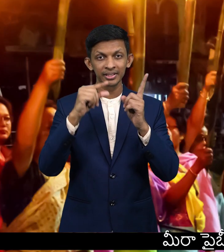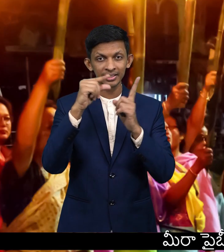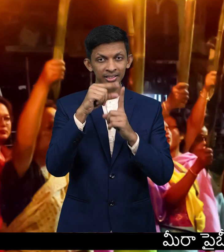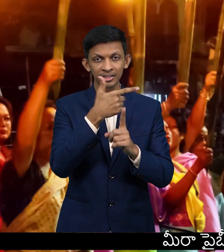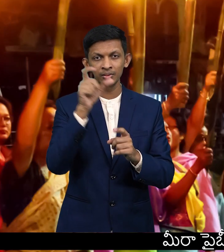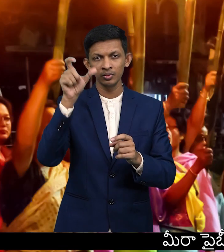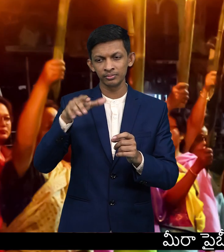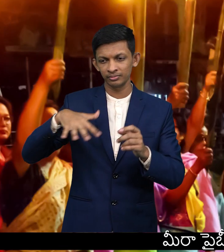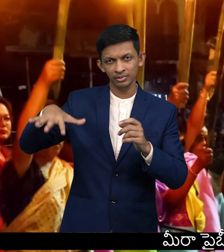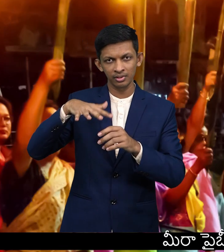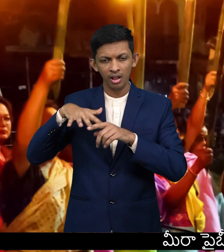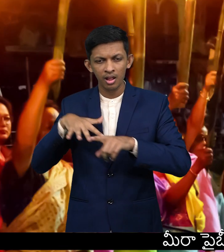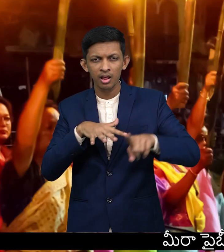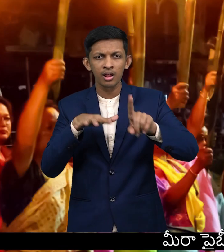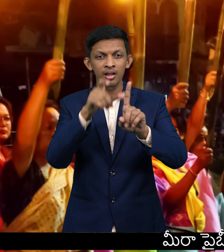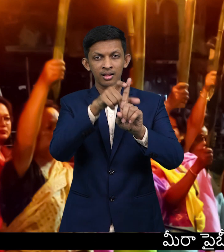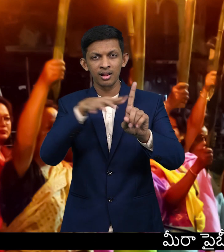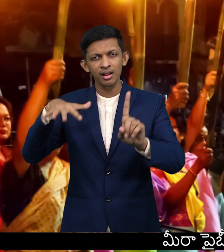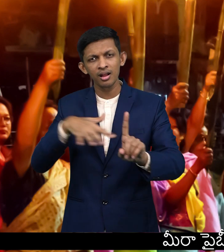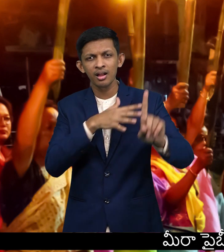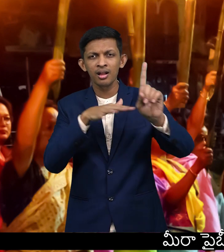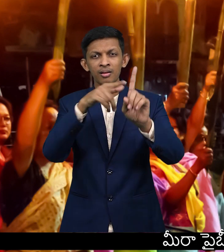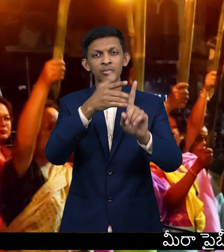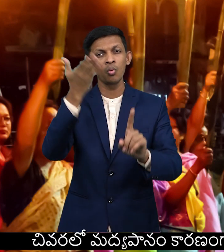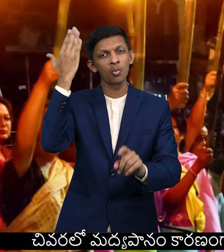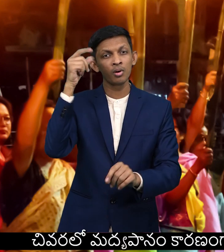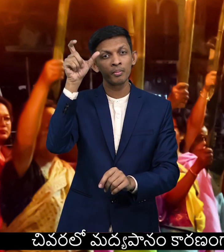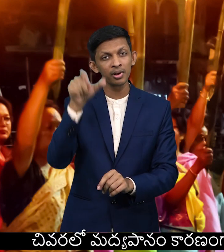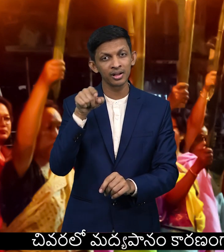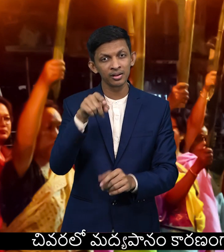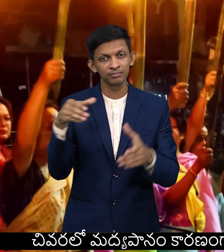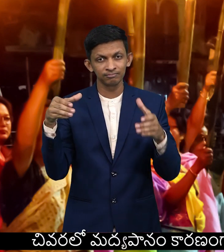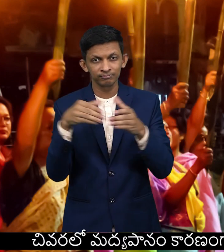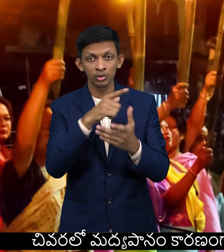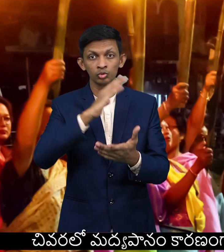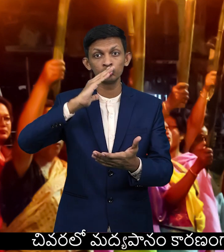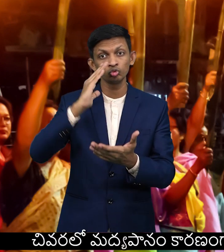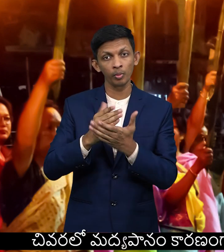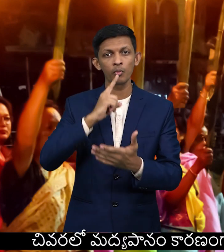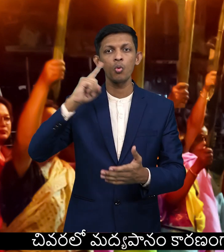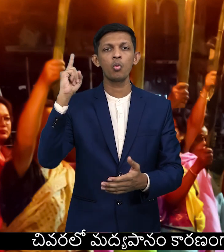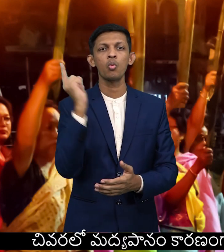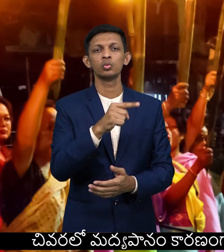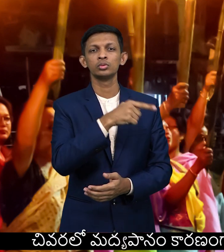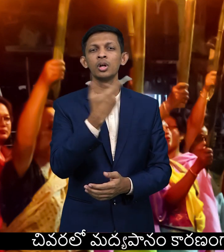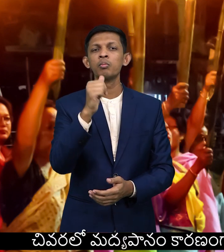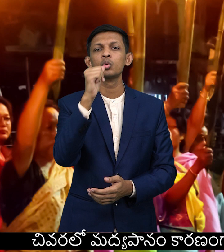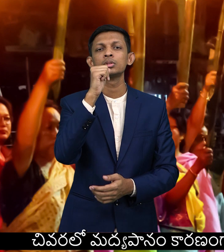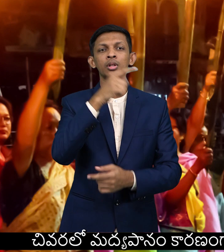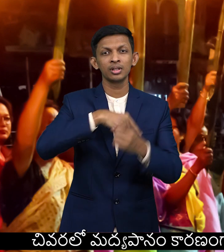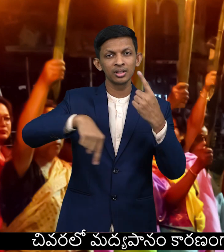మీరా పైబీ లేదా టార్చ్ బేరర్స్ 1970వ చివర్లో మద్యపానం కారణంగా ప్రజా